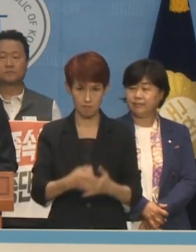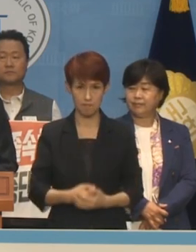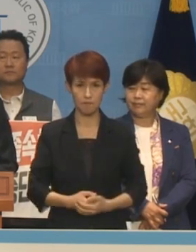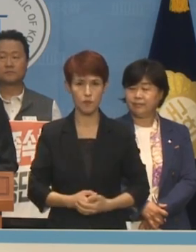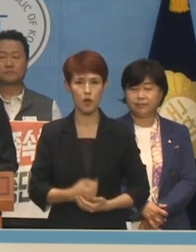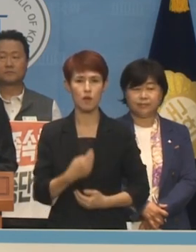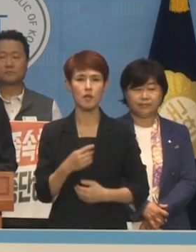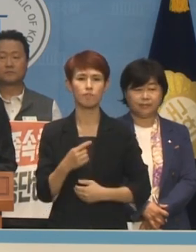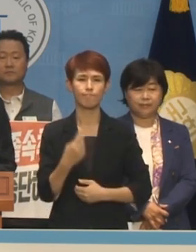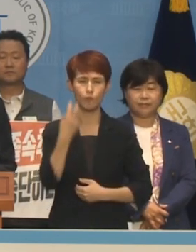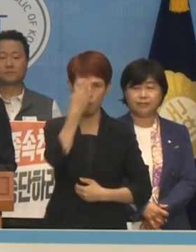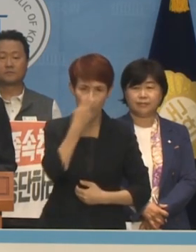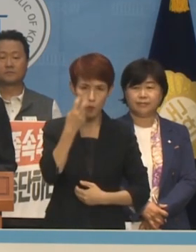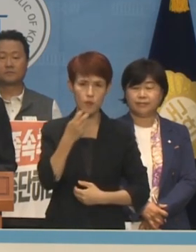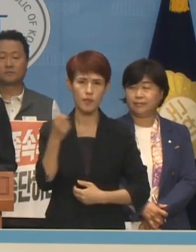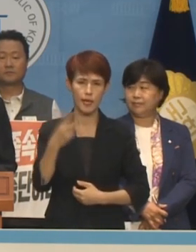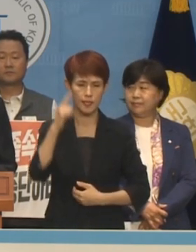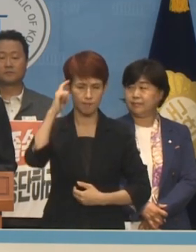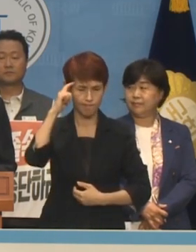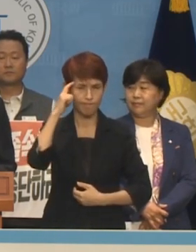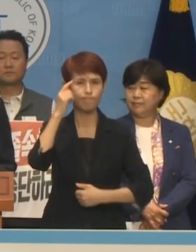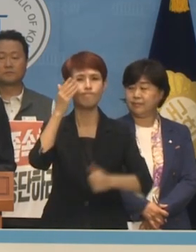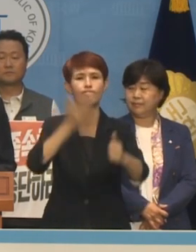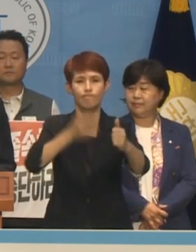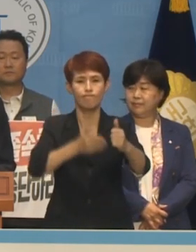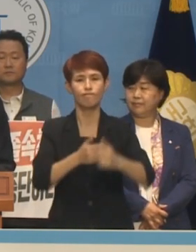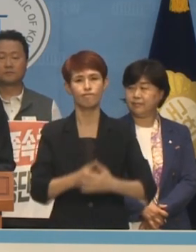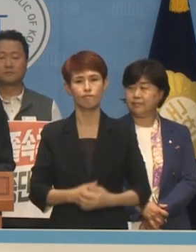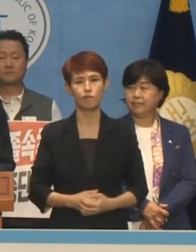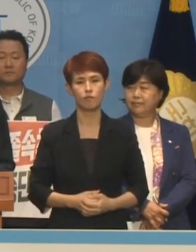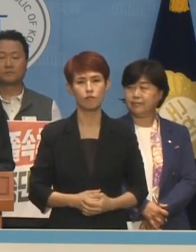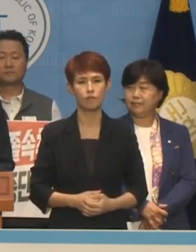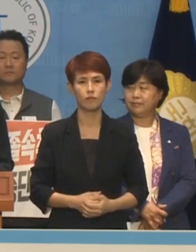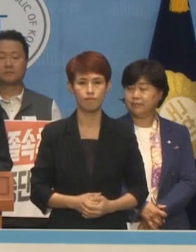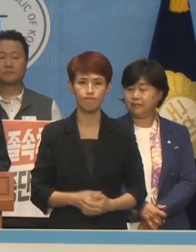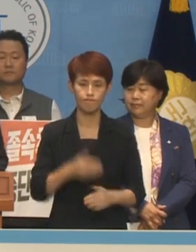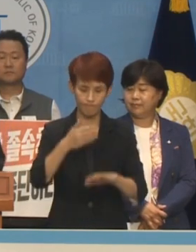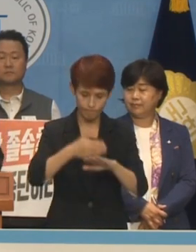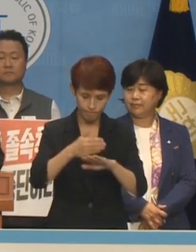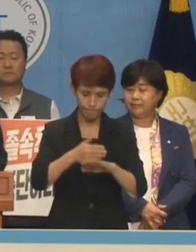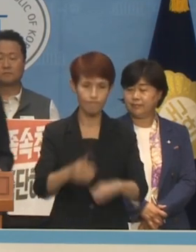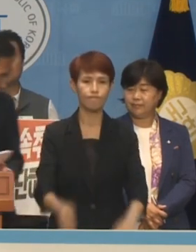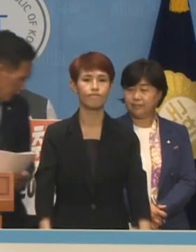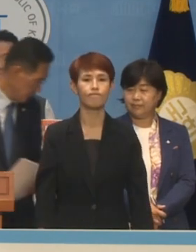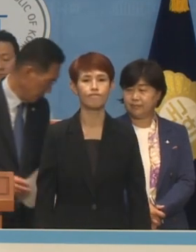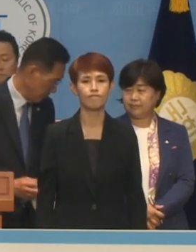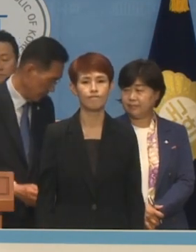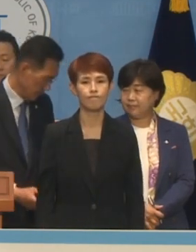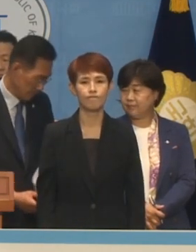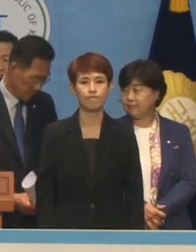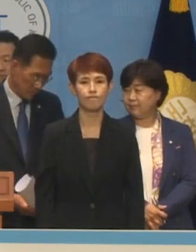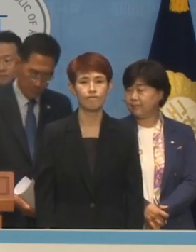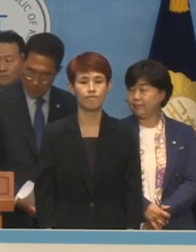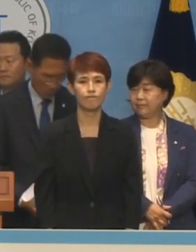적극적인 검토와 재고를 촉구합니다. 감사합니다.